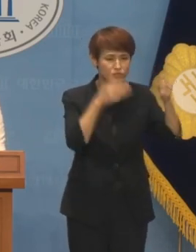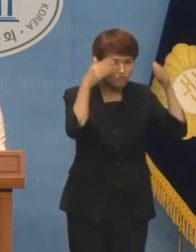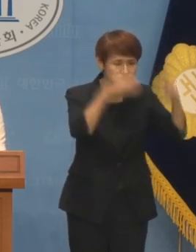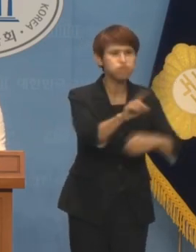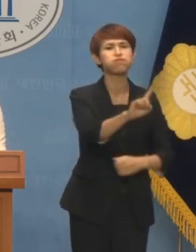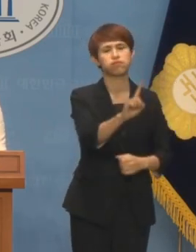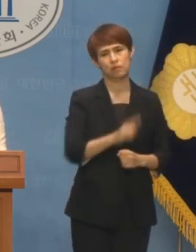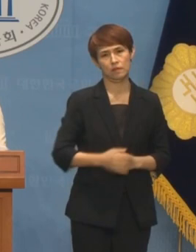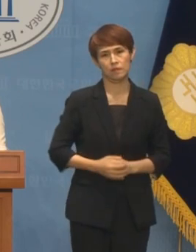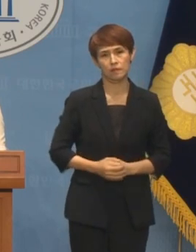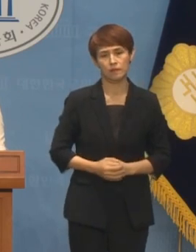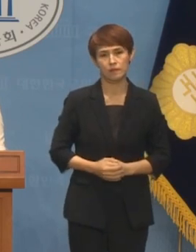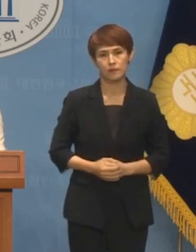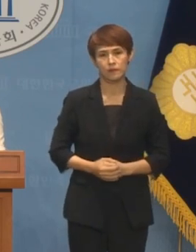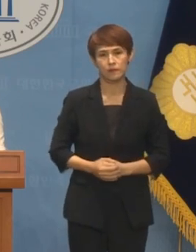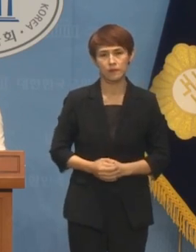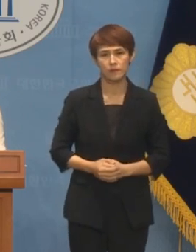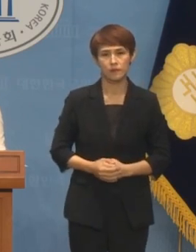있습니까?